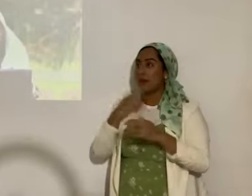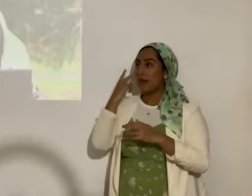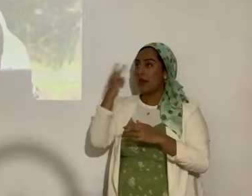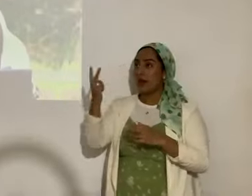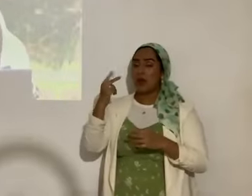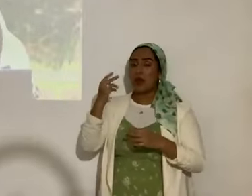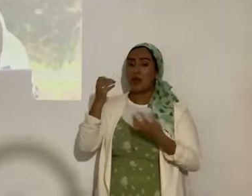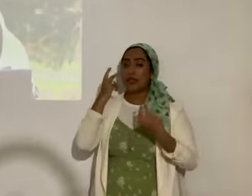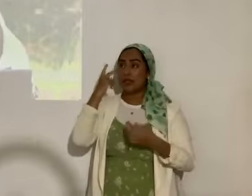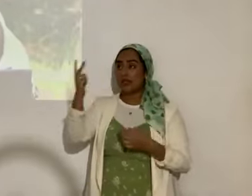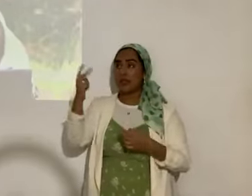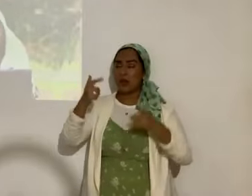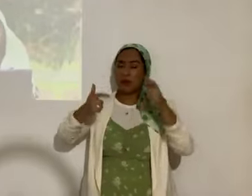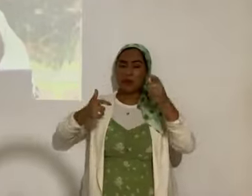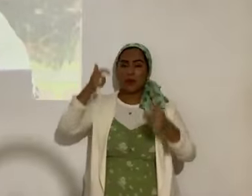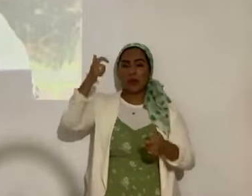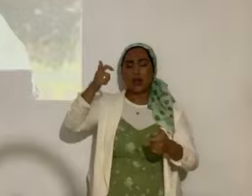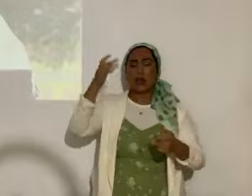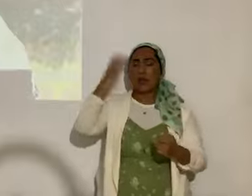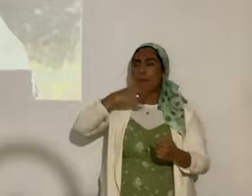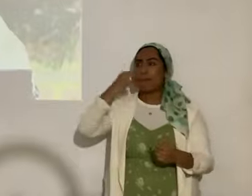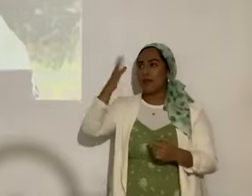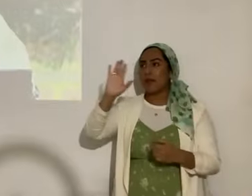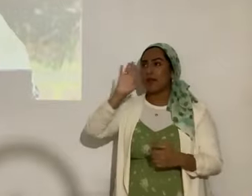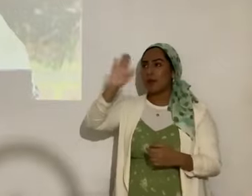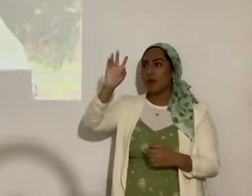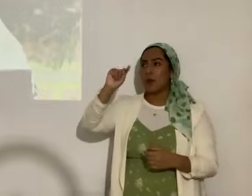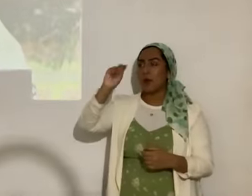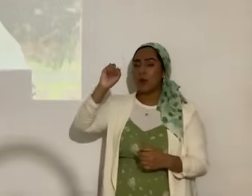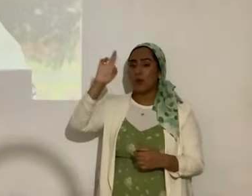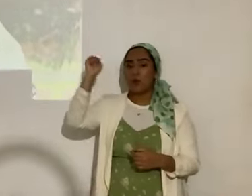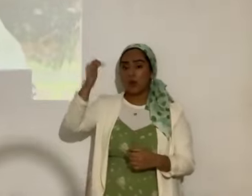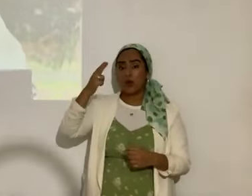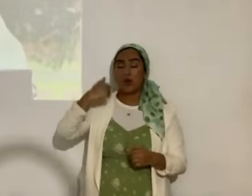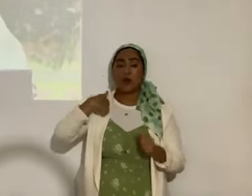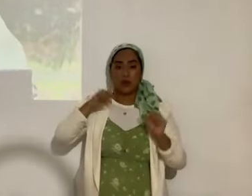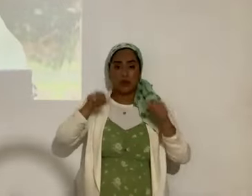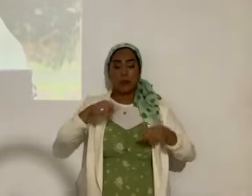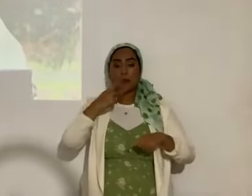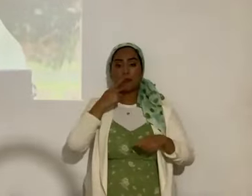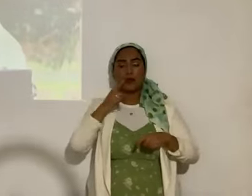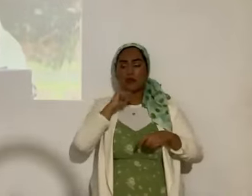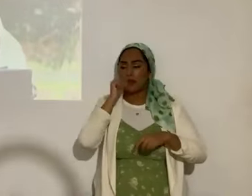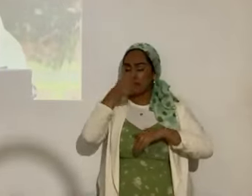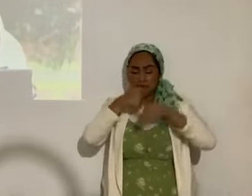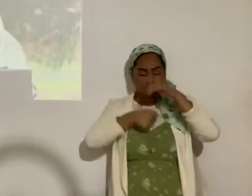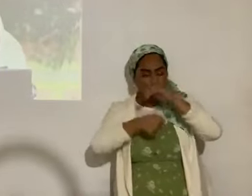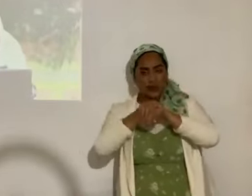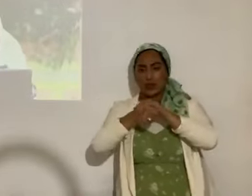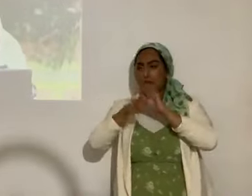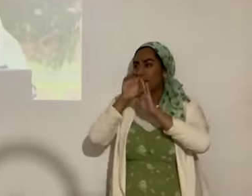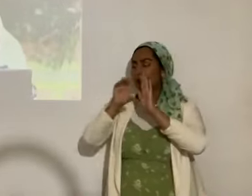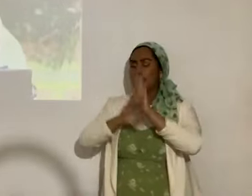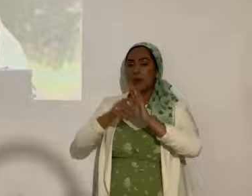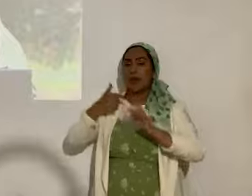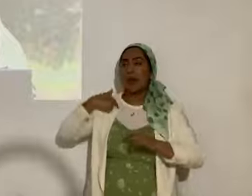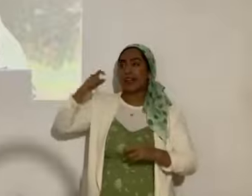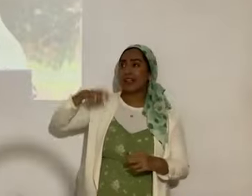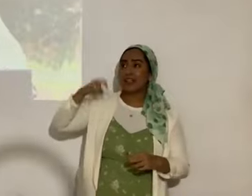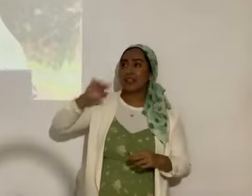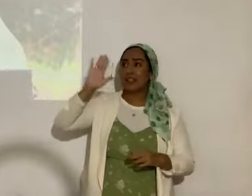y miraré las grandezas las maravillas de tu torá podemos decir no en cubras de mí tus mandamientos los